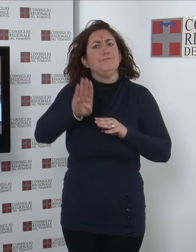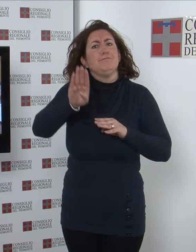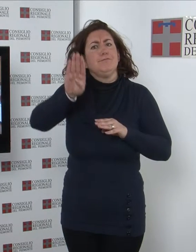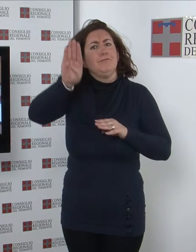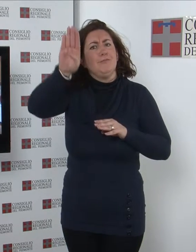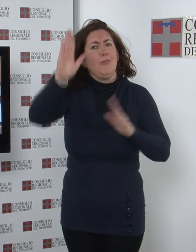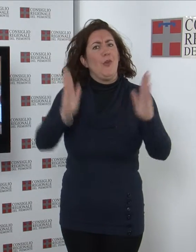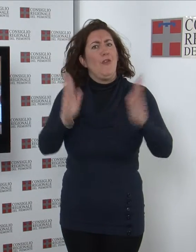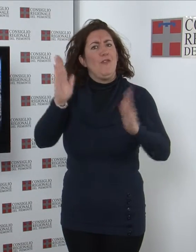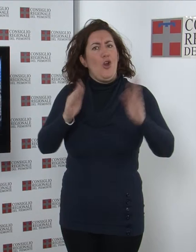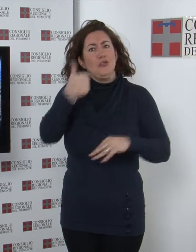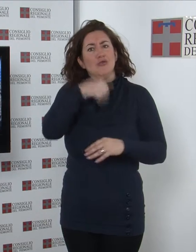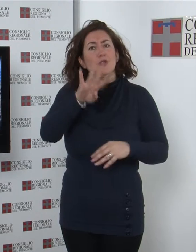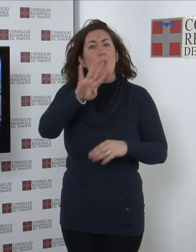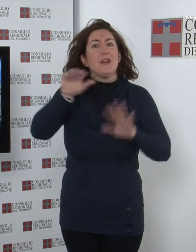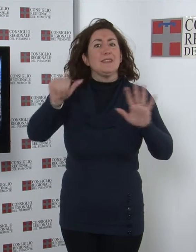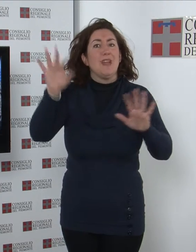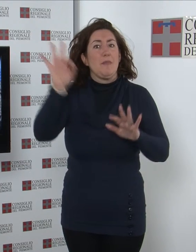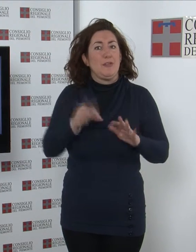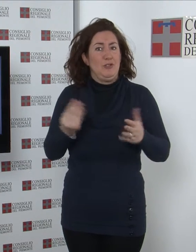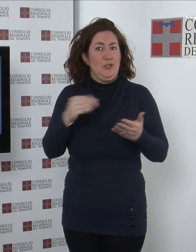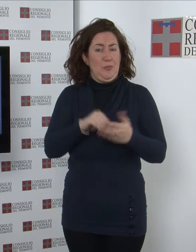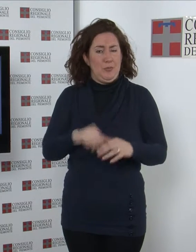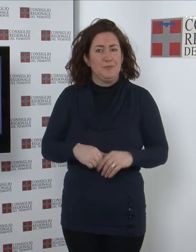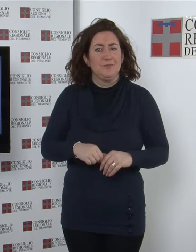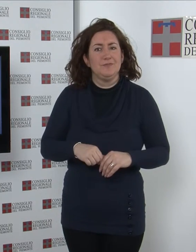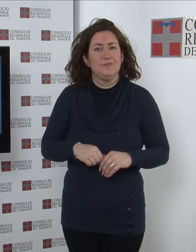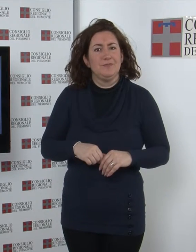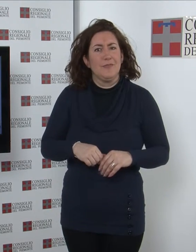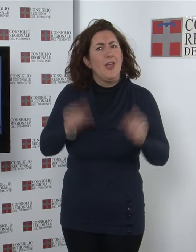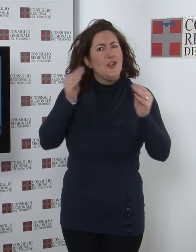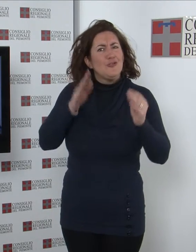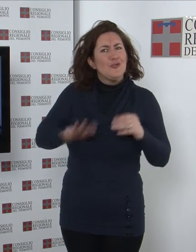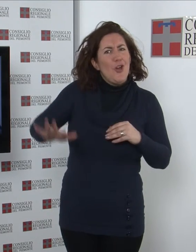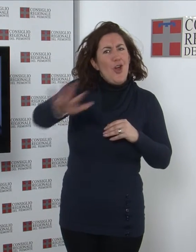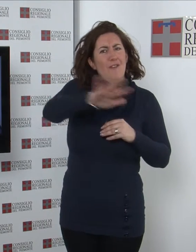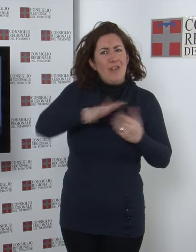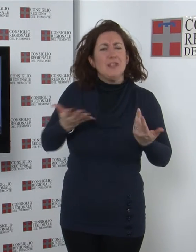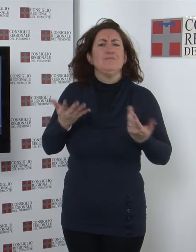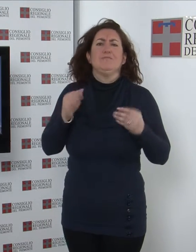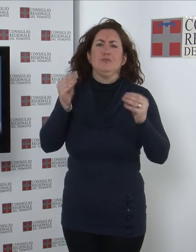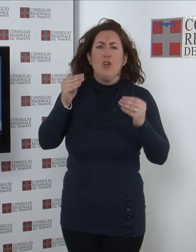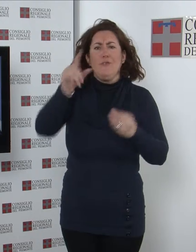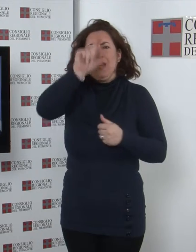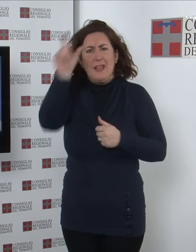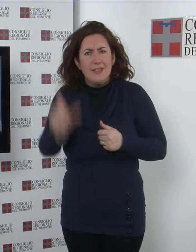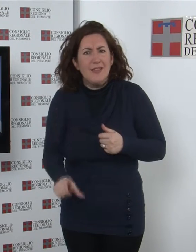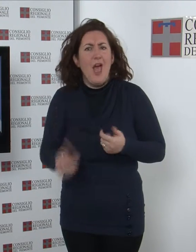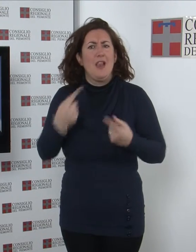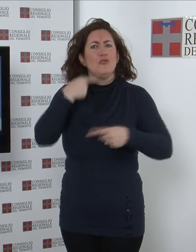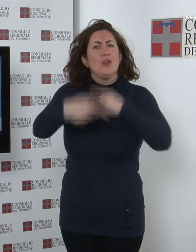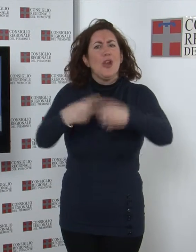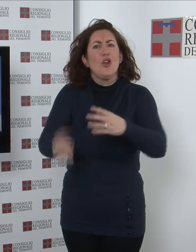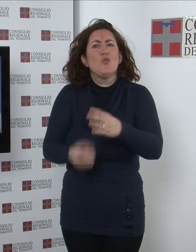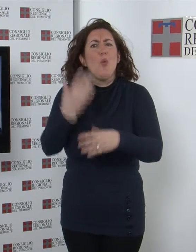146 per. giovani al cinema la nostra gioventù l'Italia e le nuove generazioni e il titolo del 13o